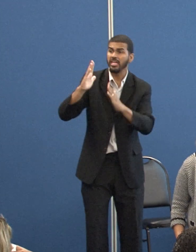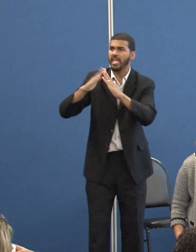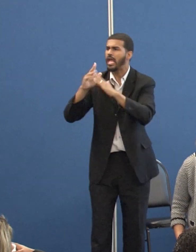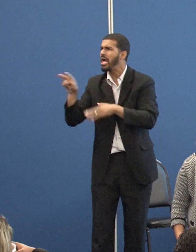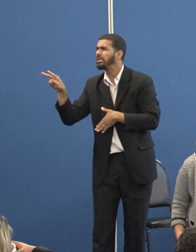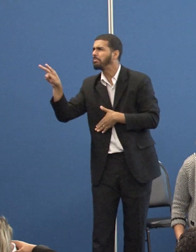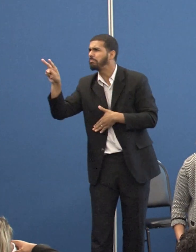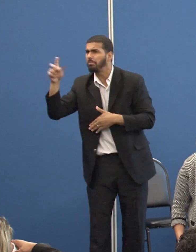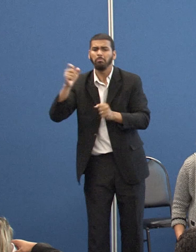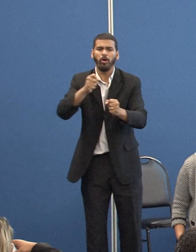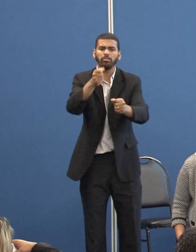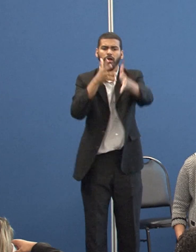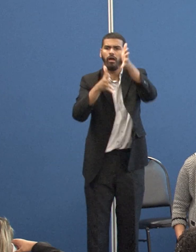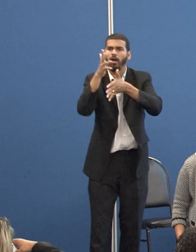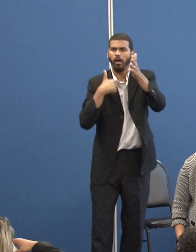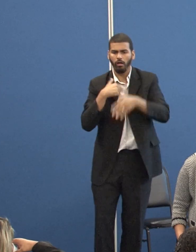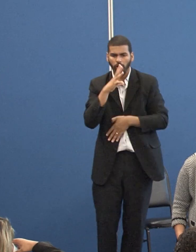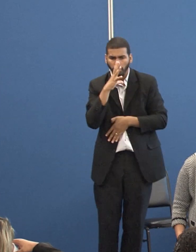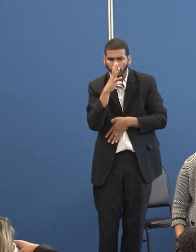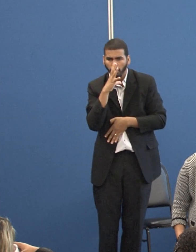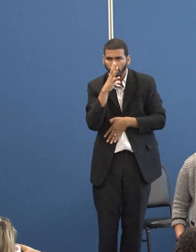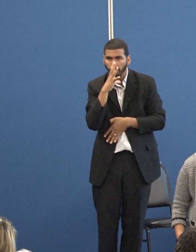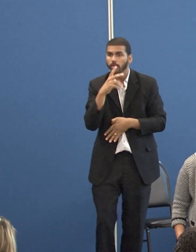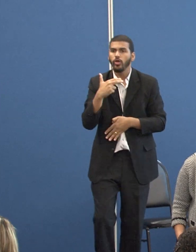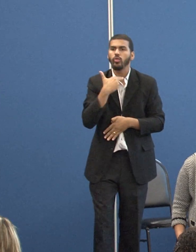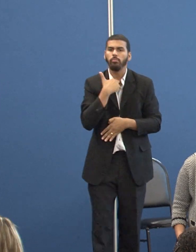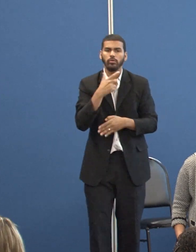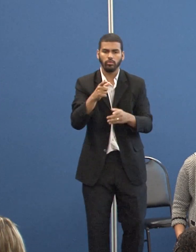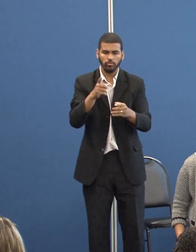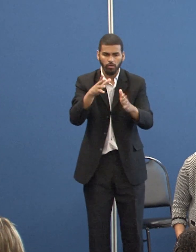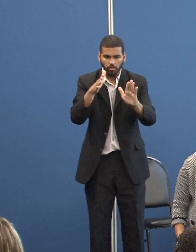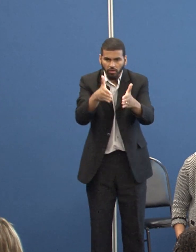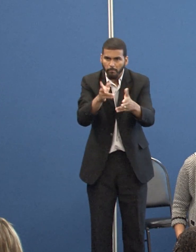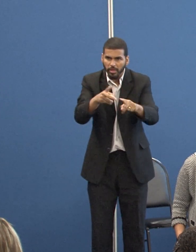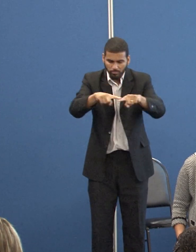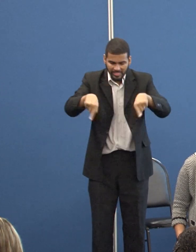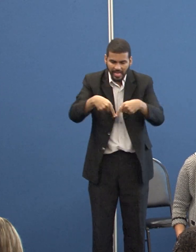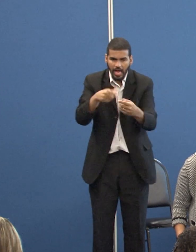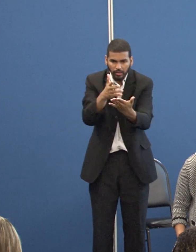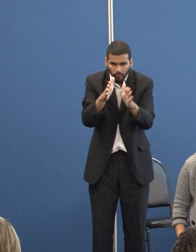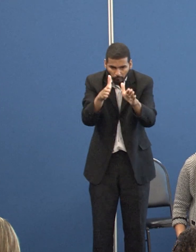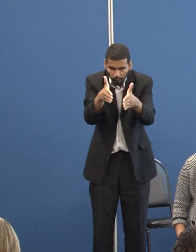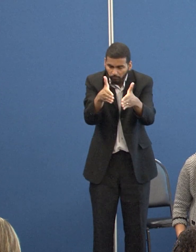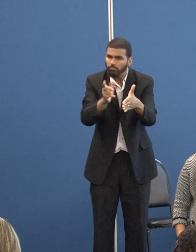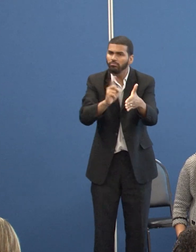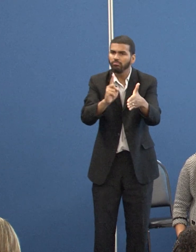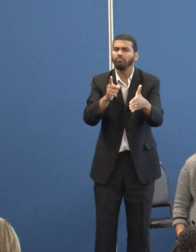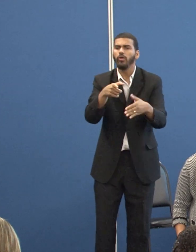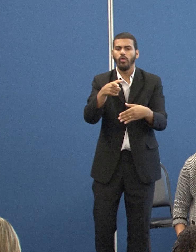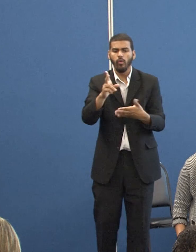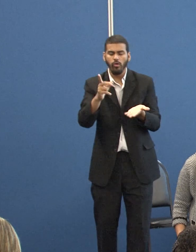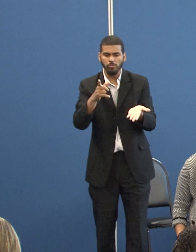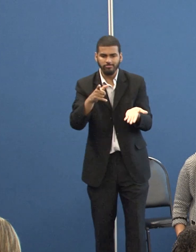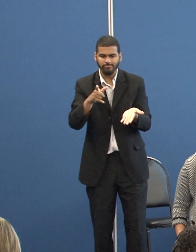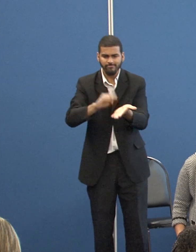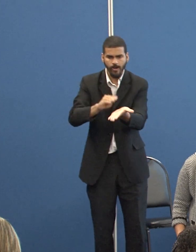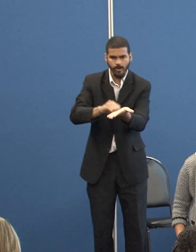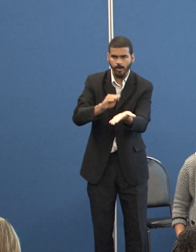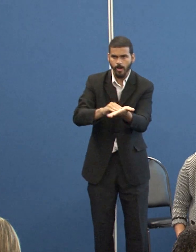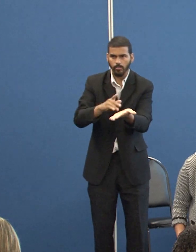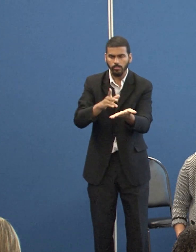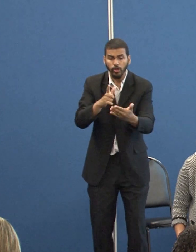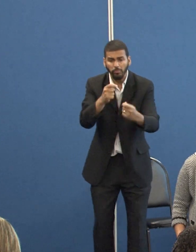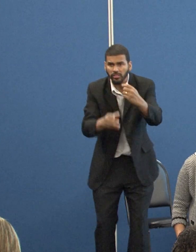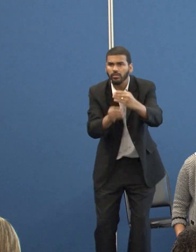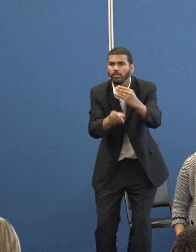uma outra dúvida, mas eu não posso calar o meu educando, eu não posso fazer com que esse aluno vá para casa sem resposta. E a gente precisa aumentar o